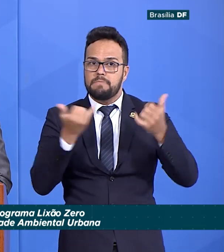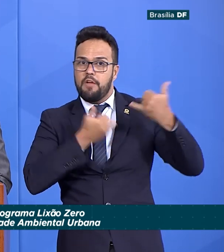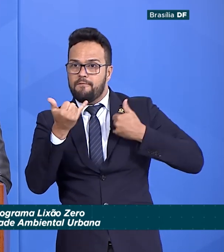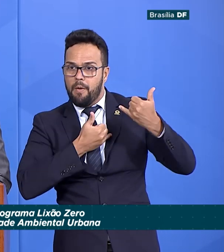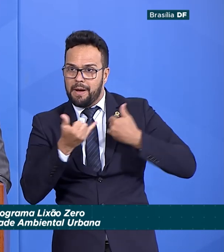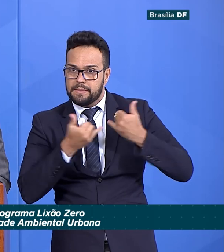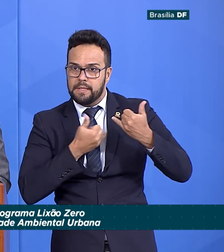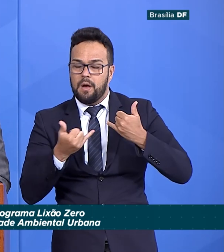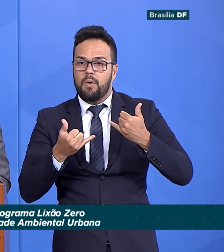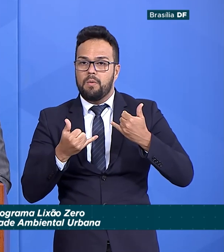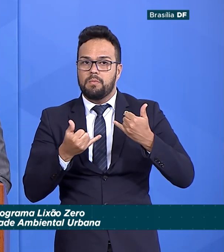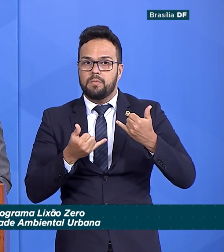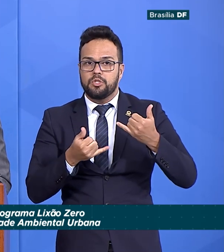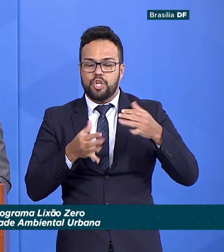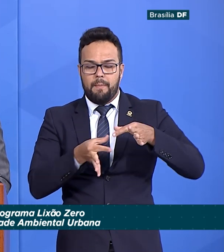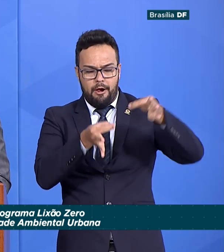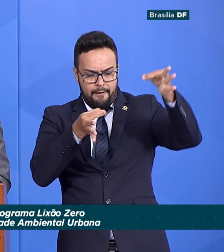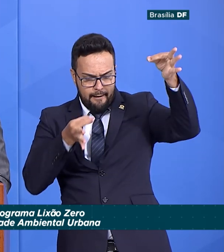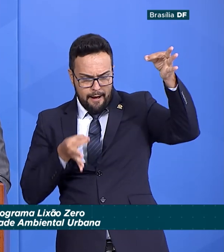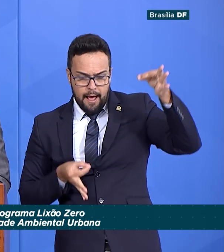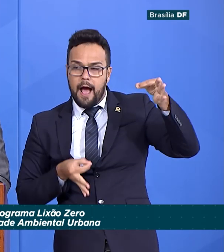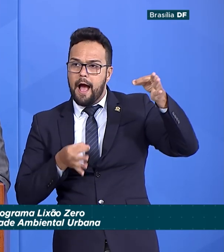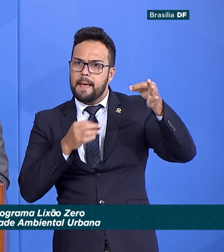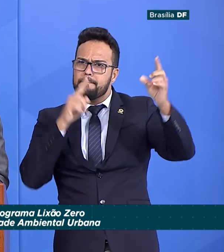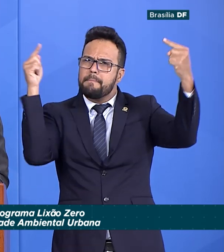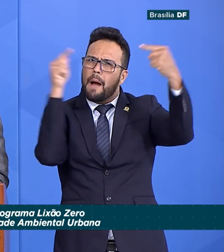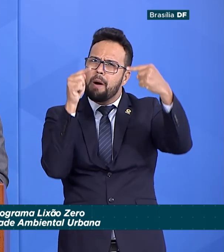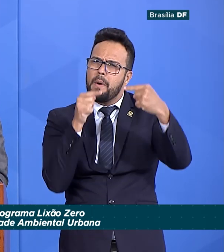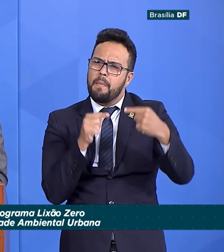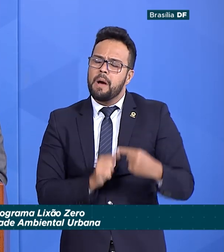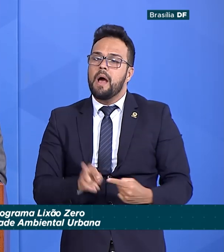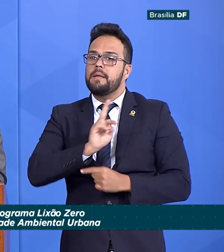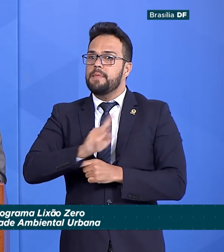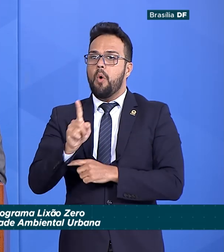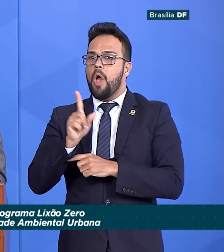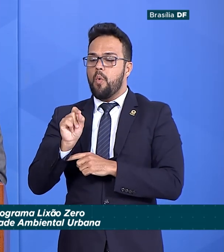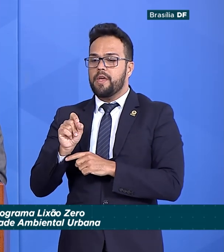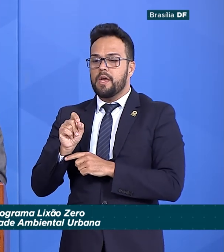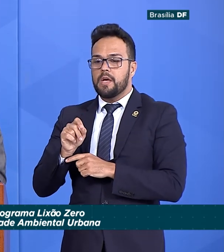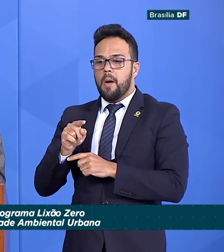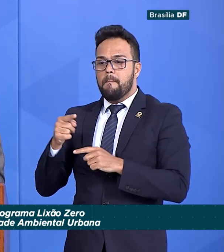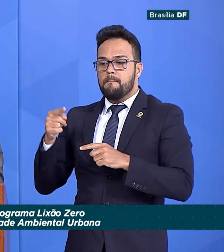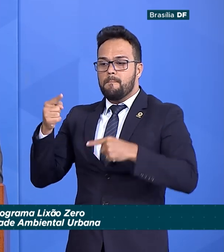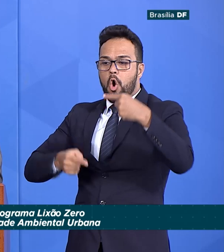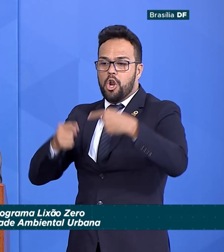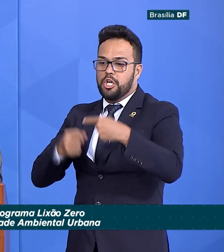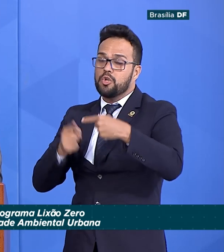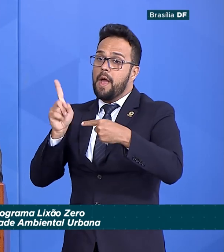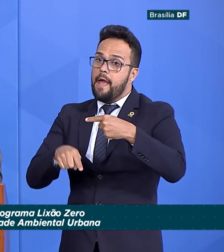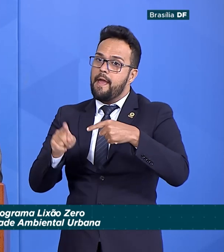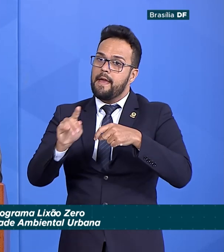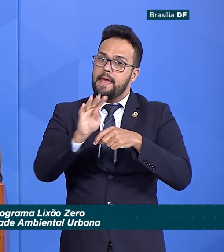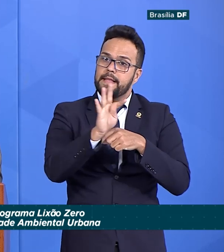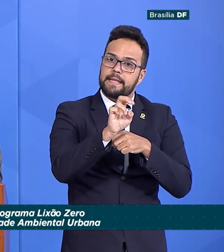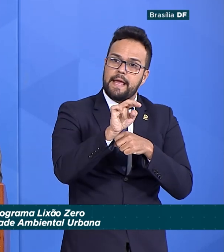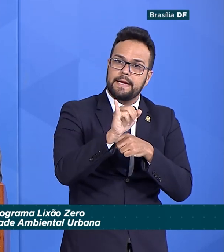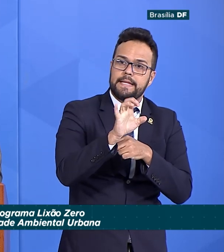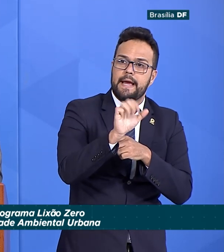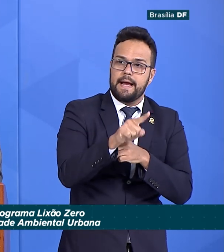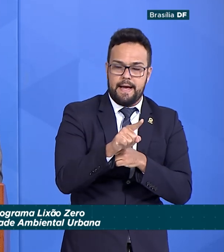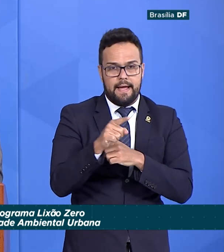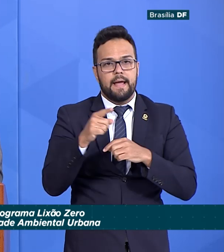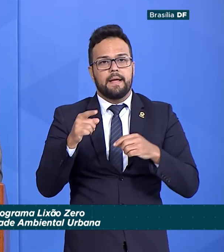essa distribuição, portanto, não atende nenhum critério político. Ela é absolutamente técnica, suportada pelos políticos que aqui estão,